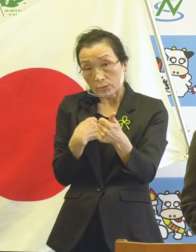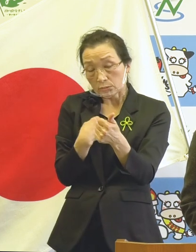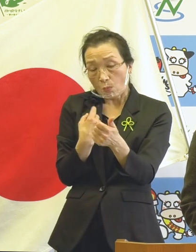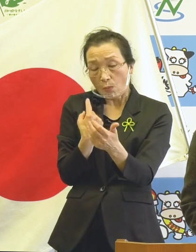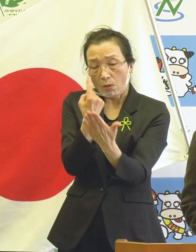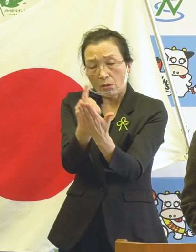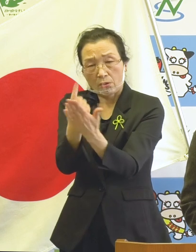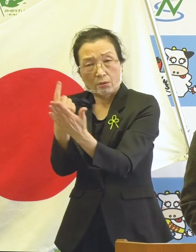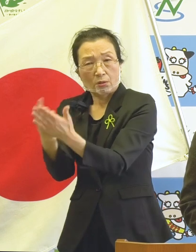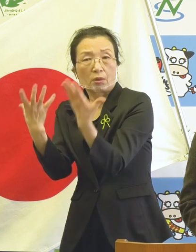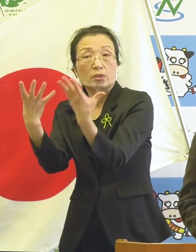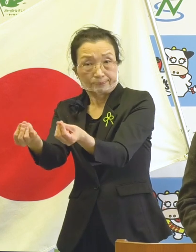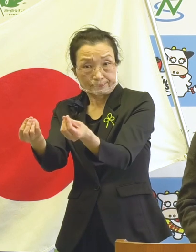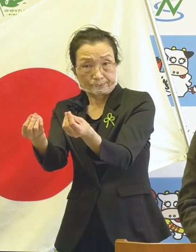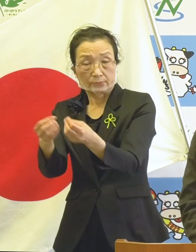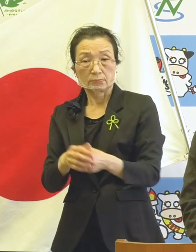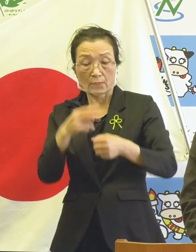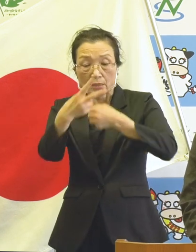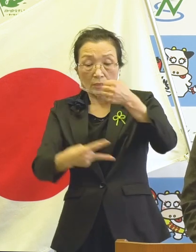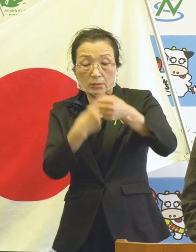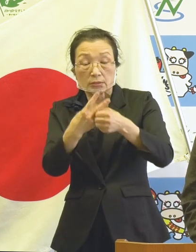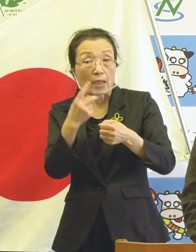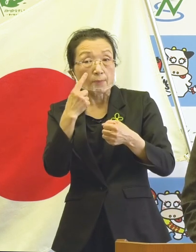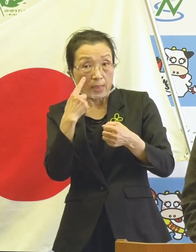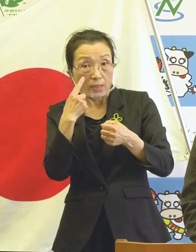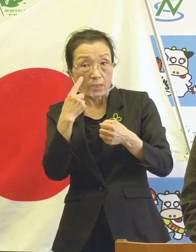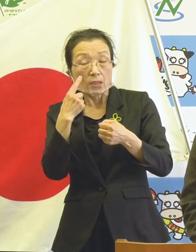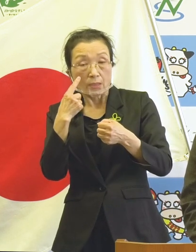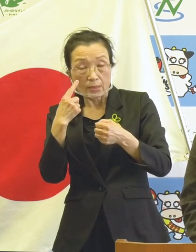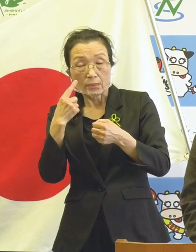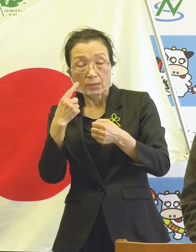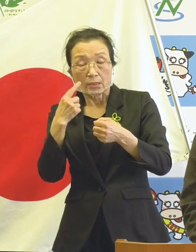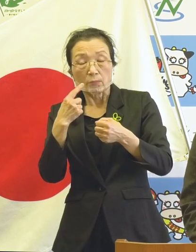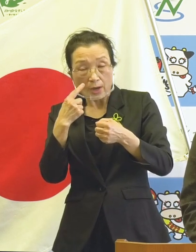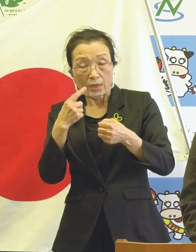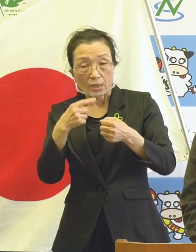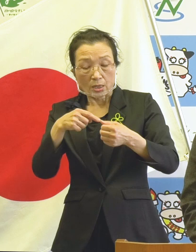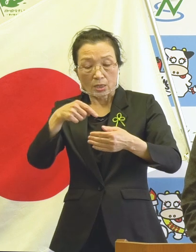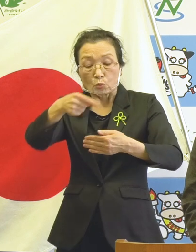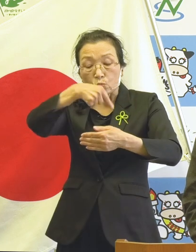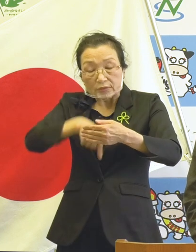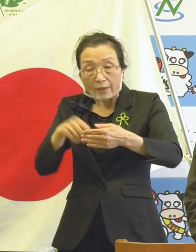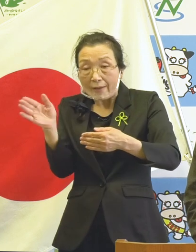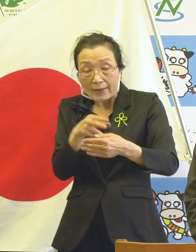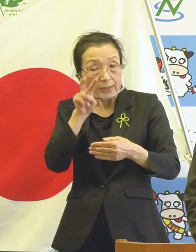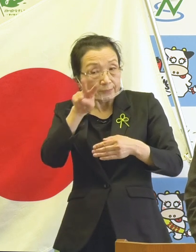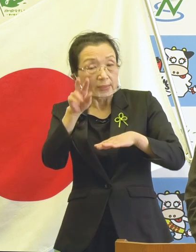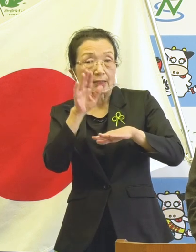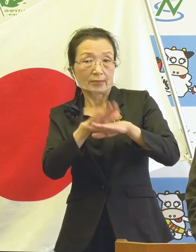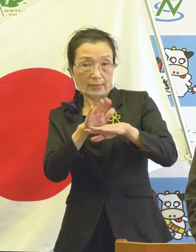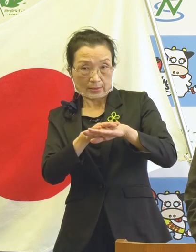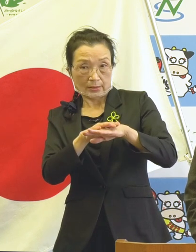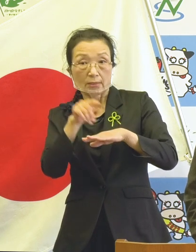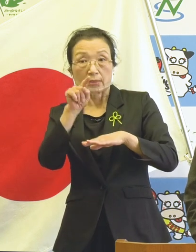をさせていただきました。そして2年目、1年目は外側の目線、2年目は内側の目線ということで、